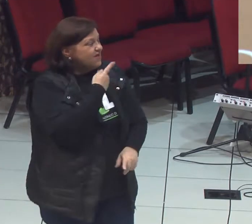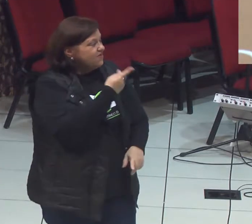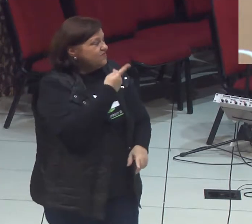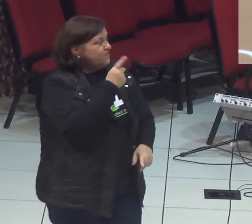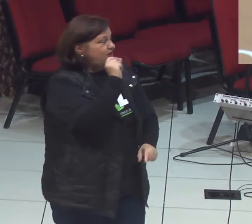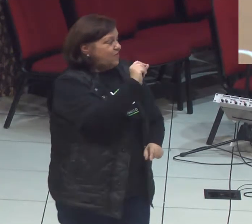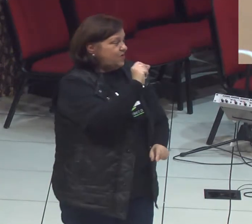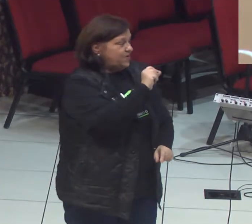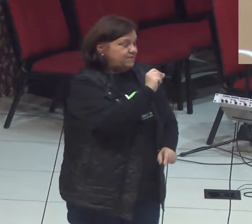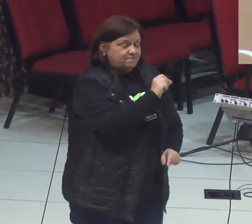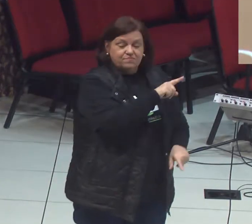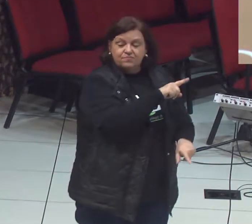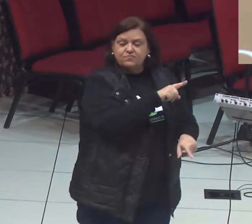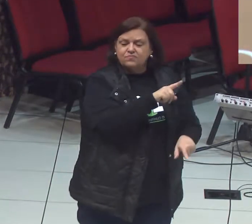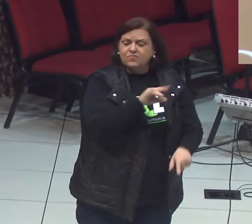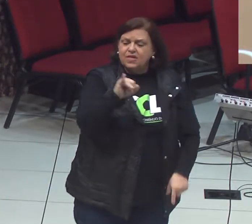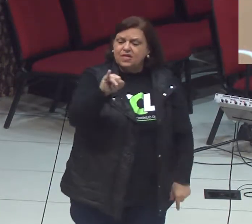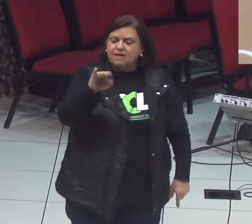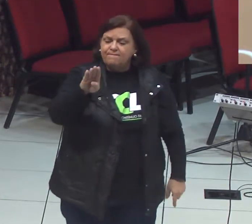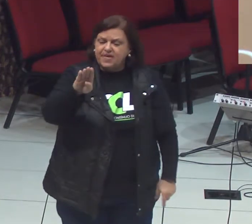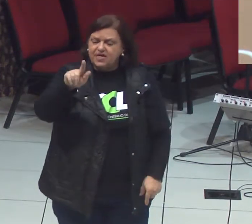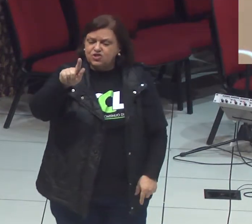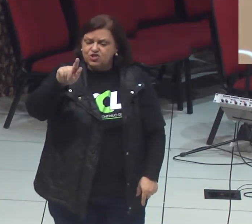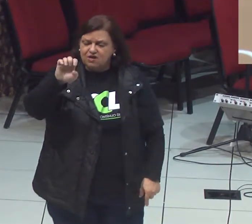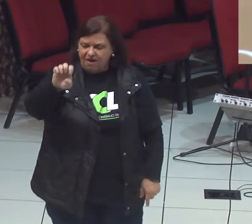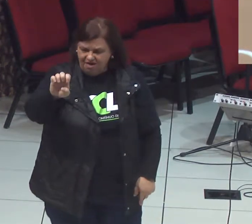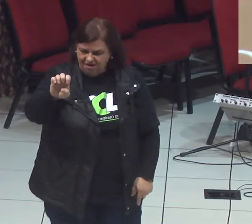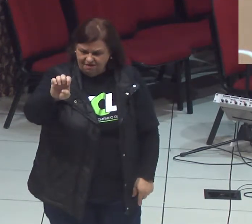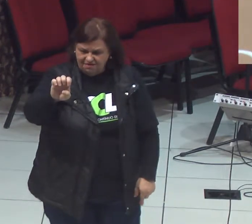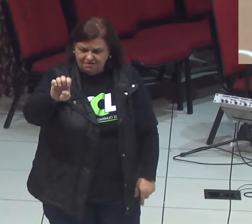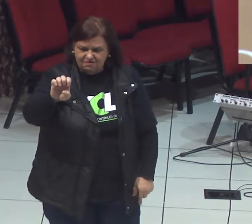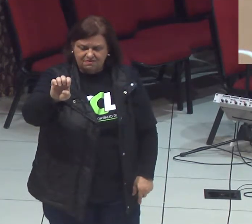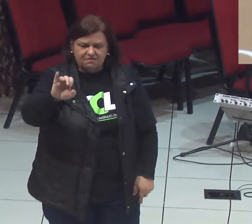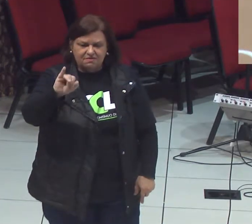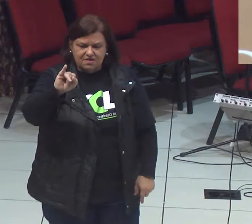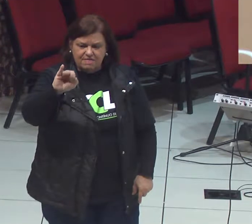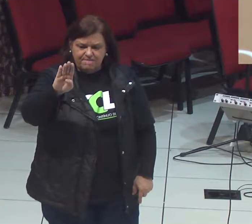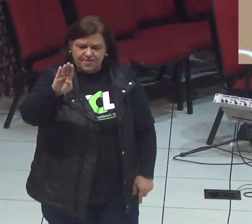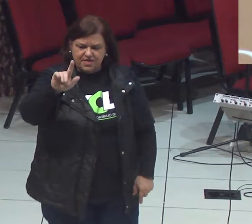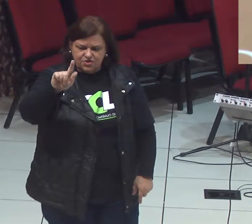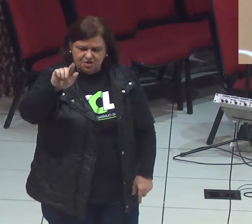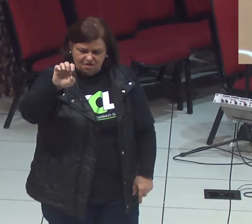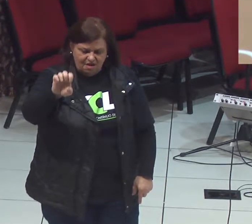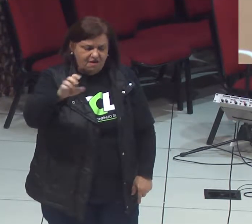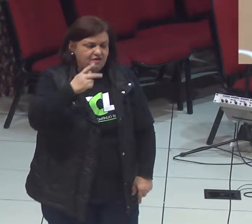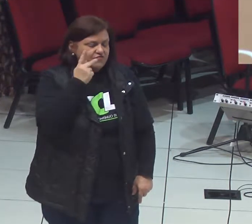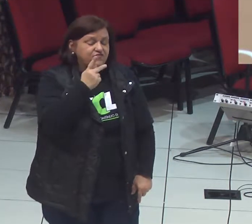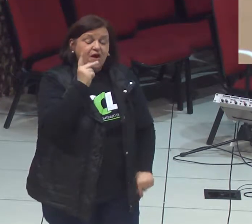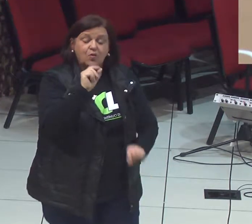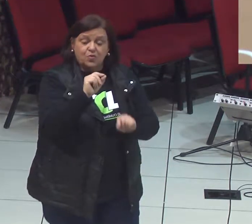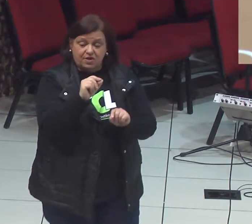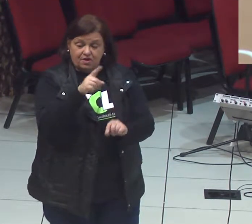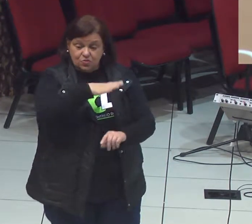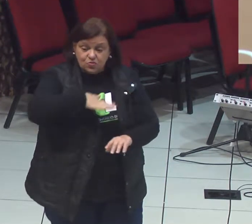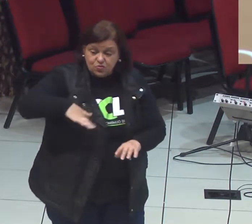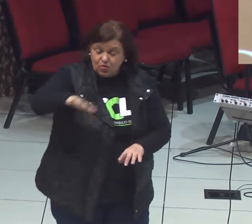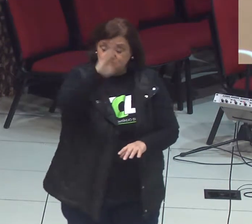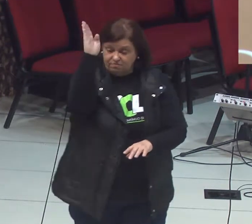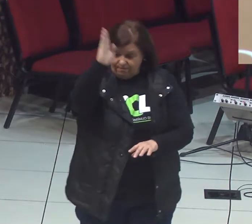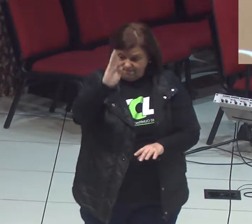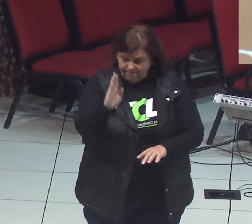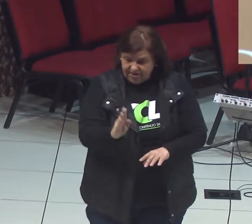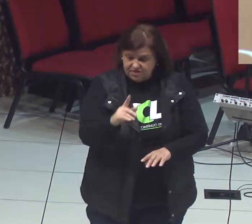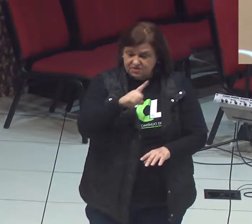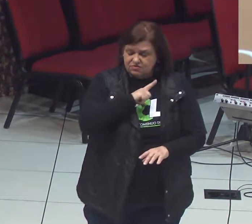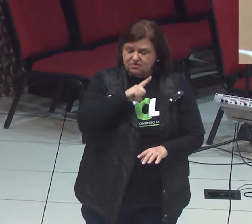um dado aqui do IBGE. E apesar do título de nós sermos a maior nação católica em números absolutos,